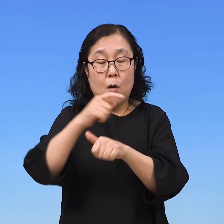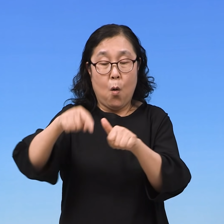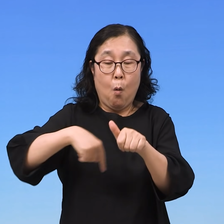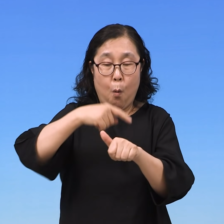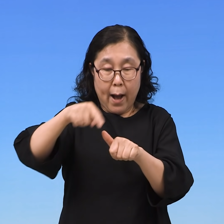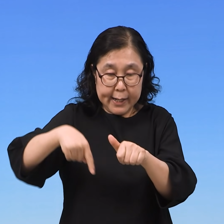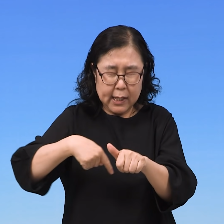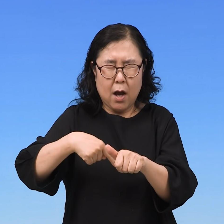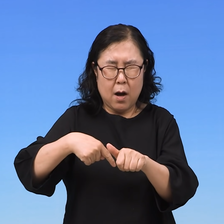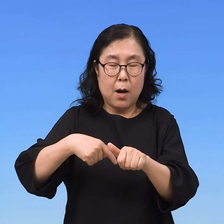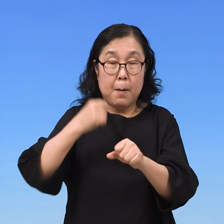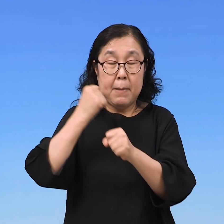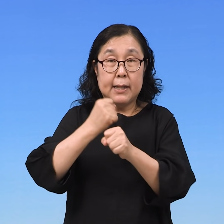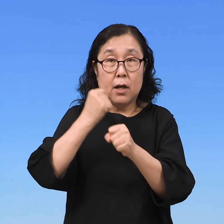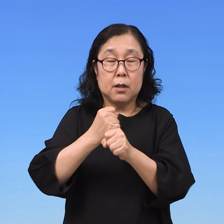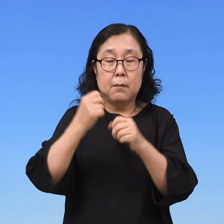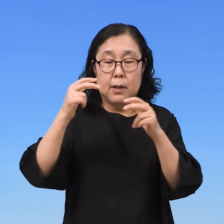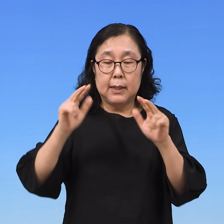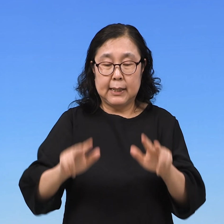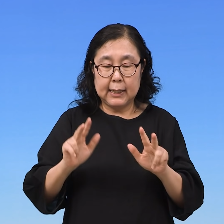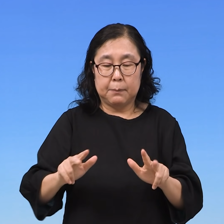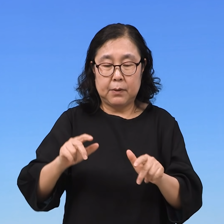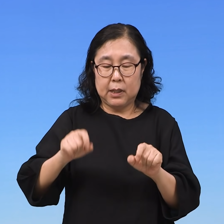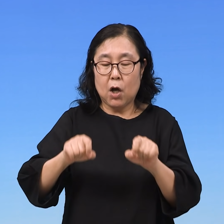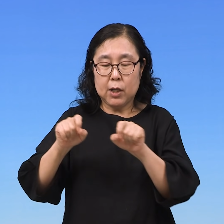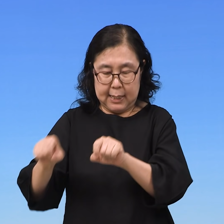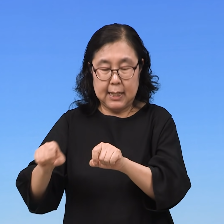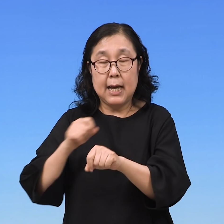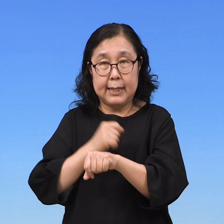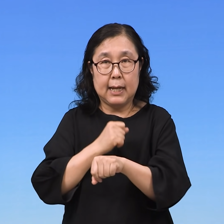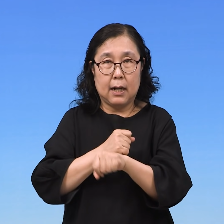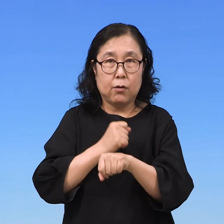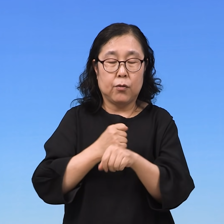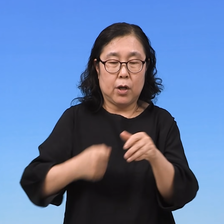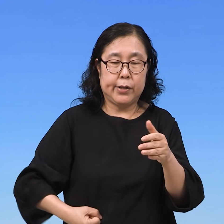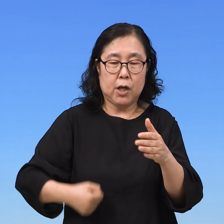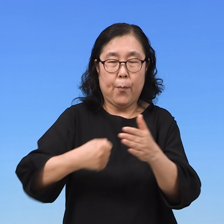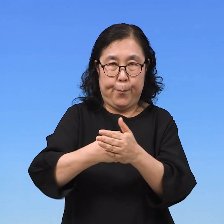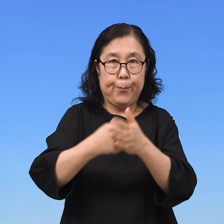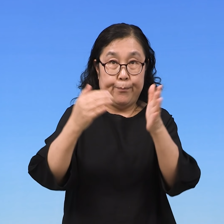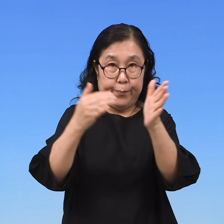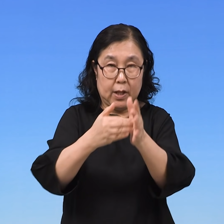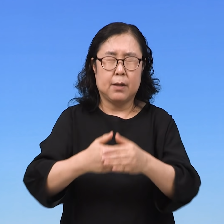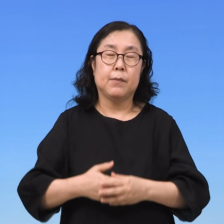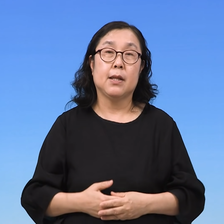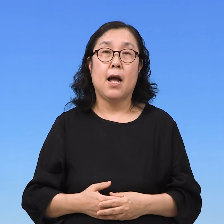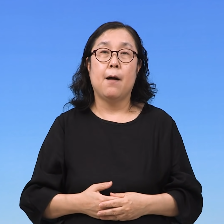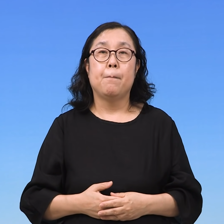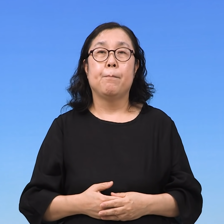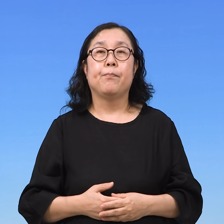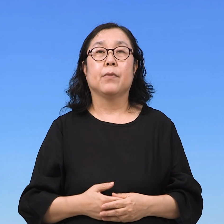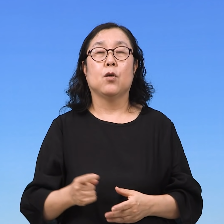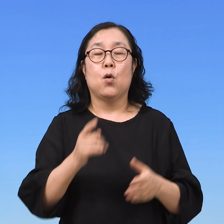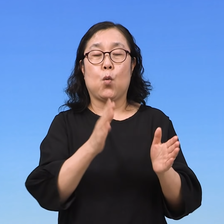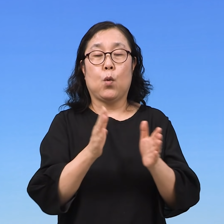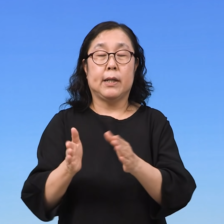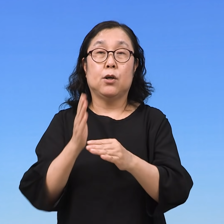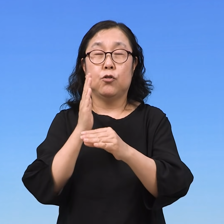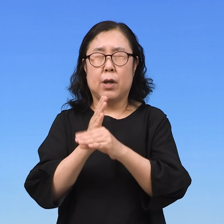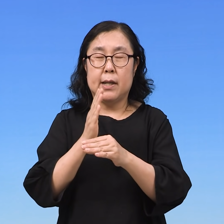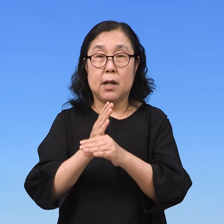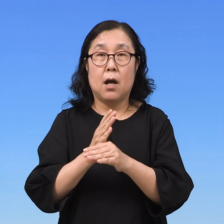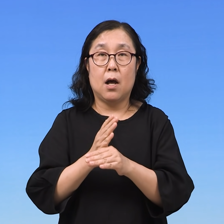여건이 되면은 뭐 최대한 빨리 하겠지만 지금은 좀 연기하는 게 좋겠다. 그렇게 결정이 됐거든요. 그 과정에서